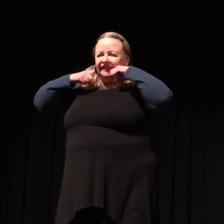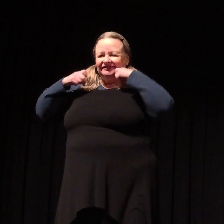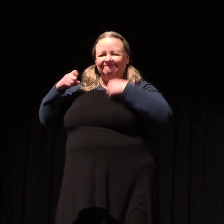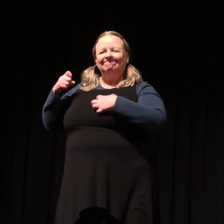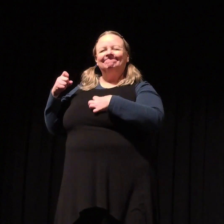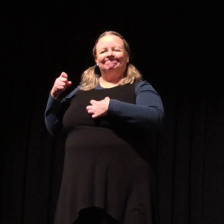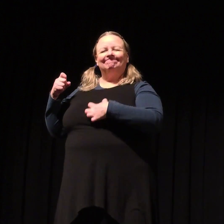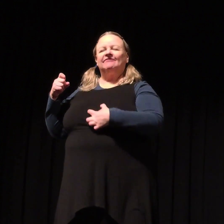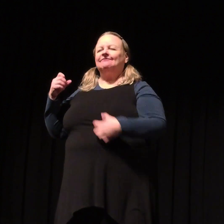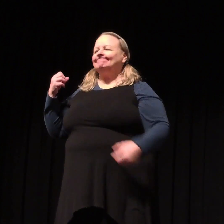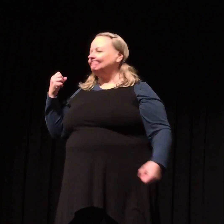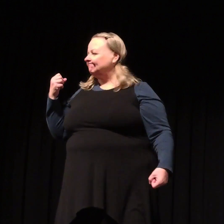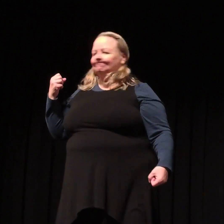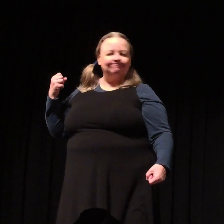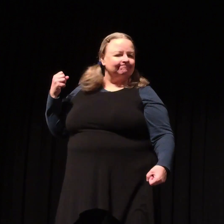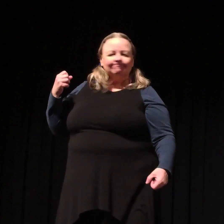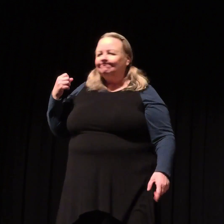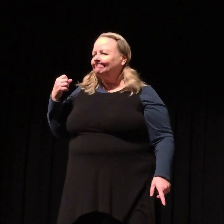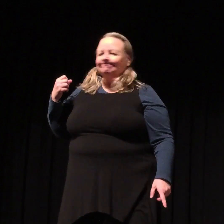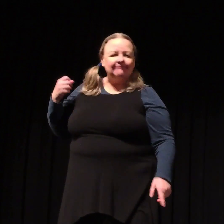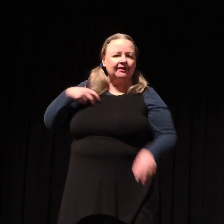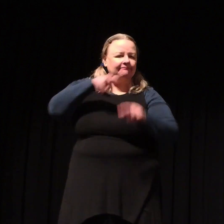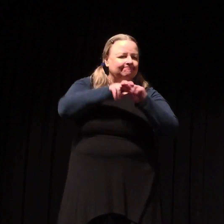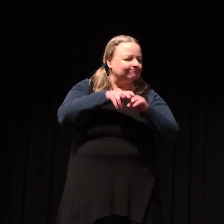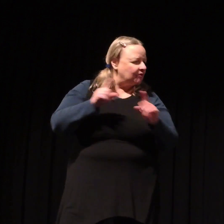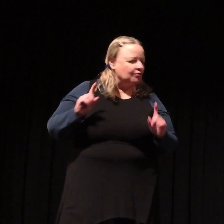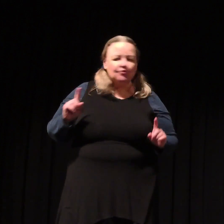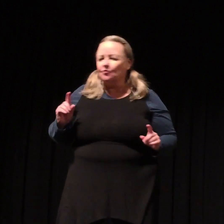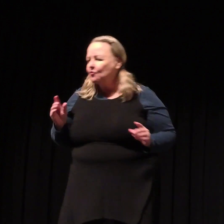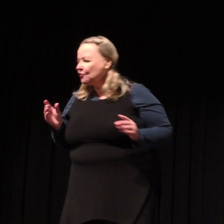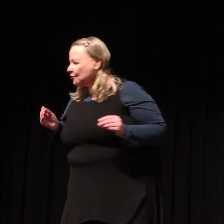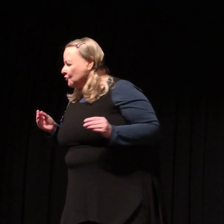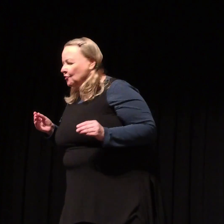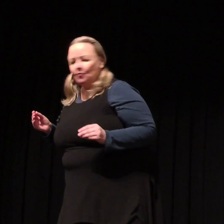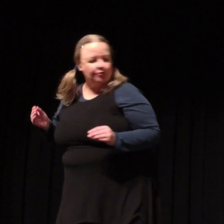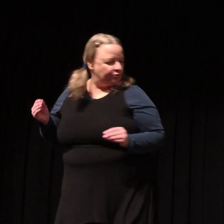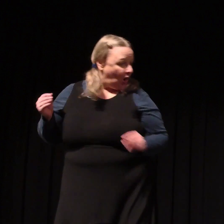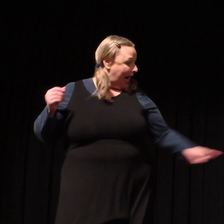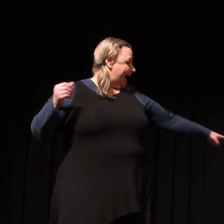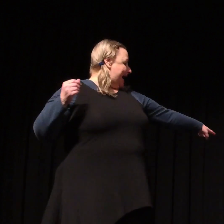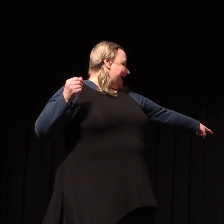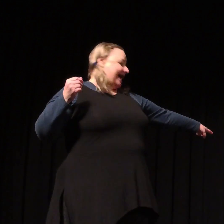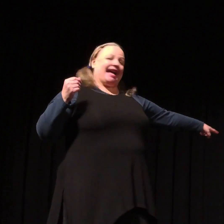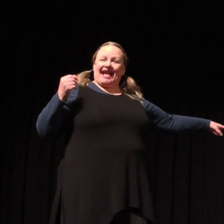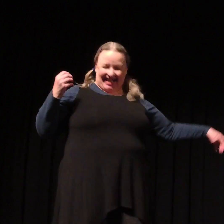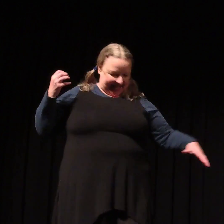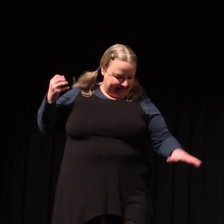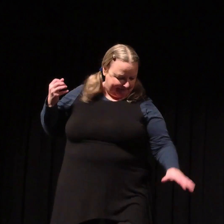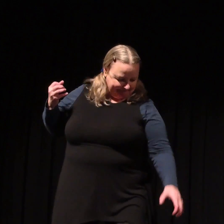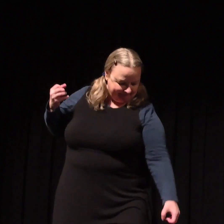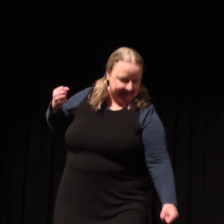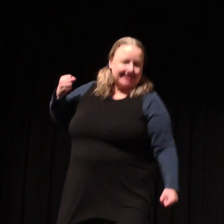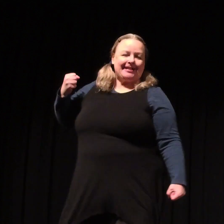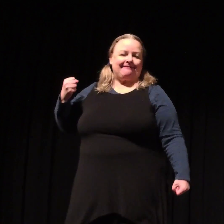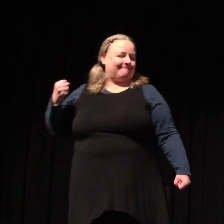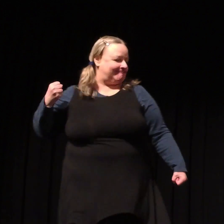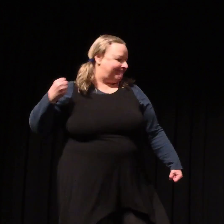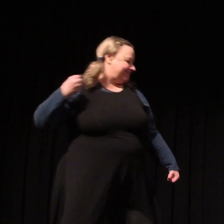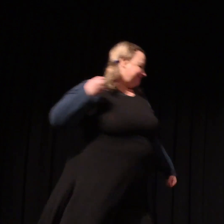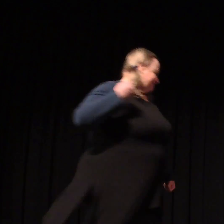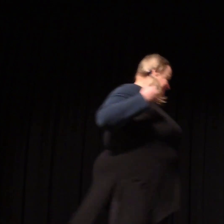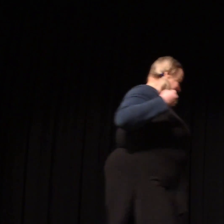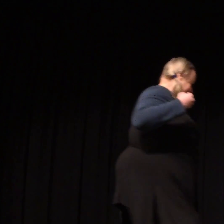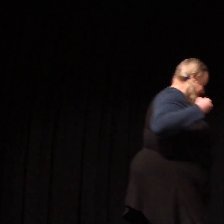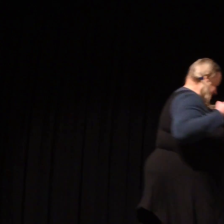J'ai la bouche sèche, là. Hein? Je commence à avoir faim, j'ai soif. Bon, où est-ce que je pourrais m'arrêter, là, pour une petite pause? Ah oui, je vais aller là.